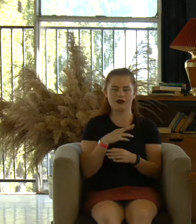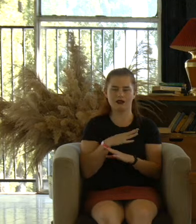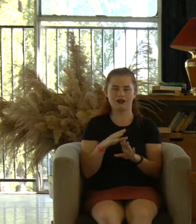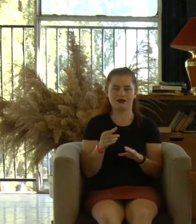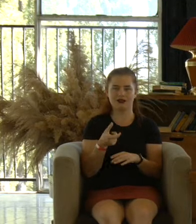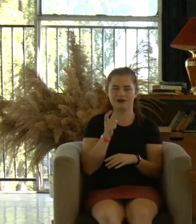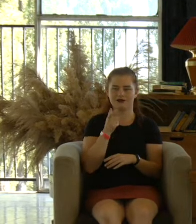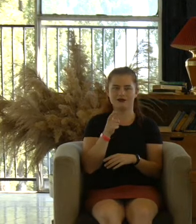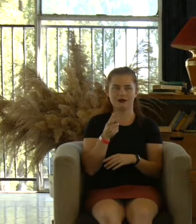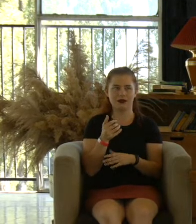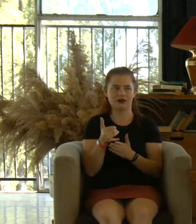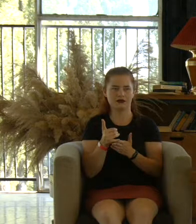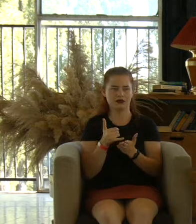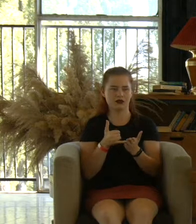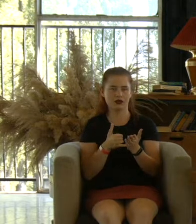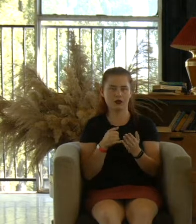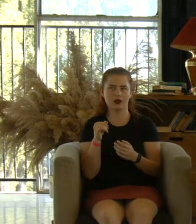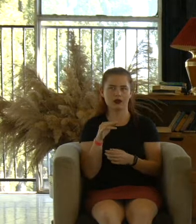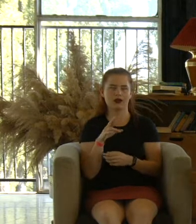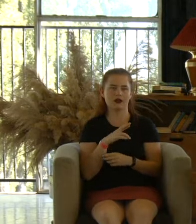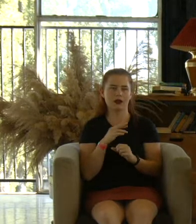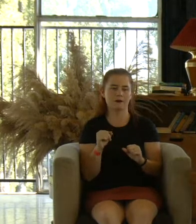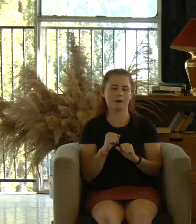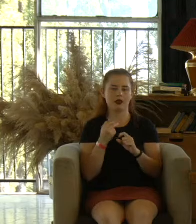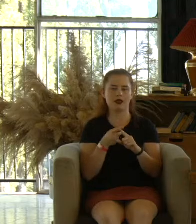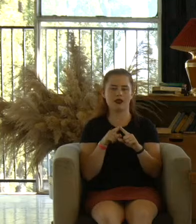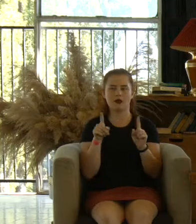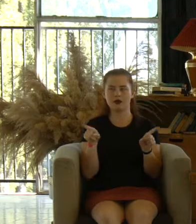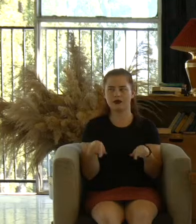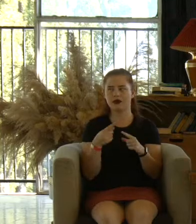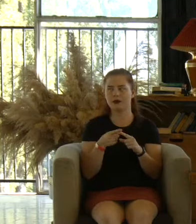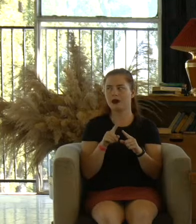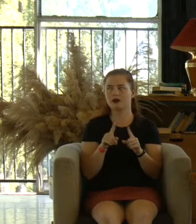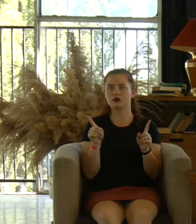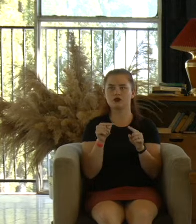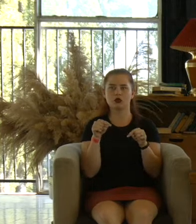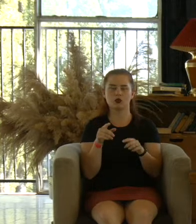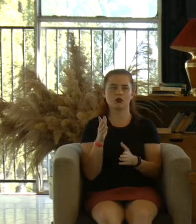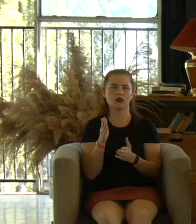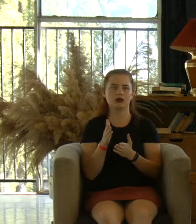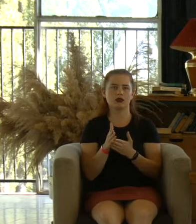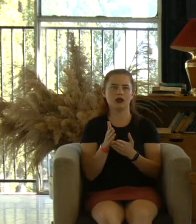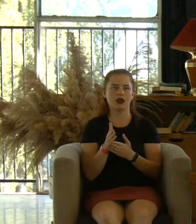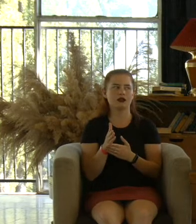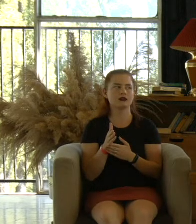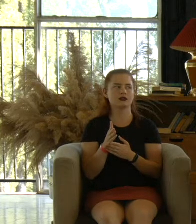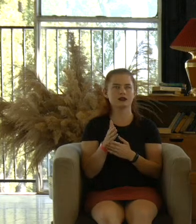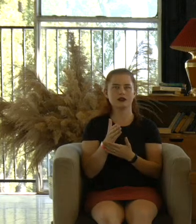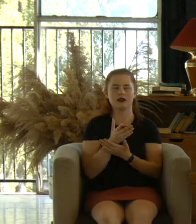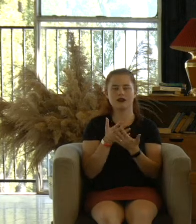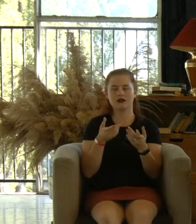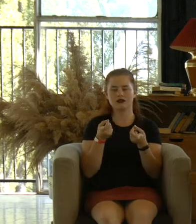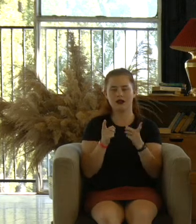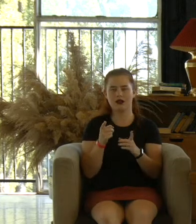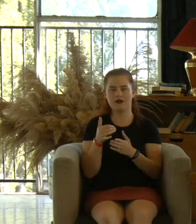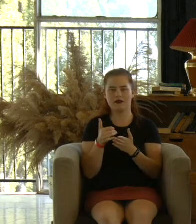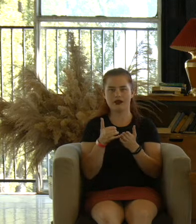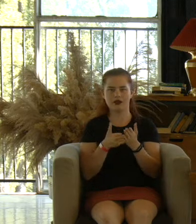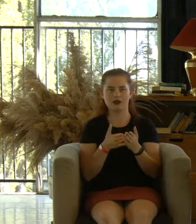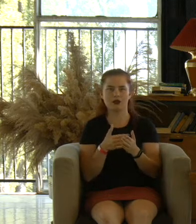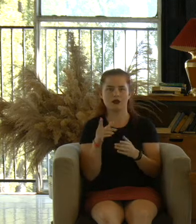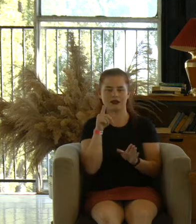вино. И я постарался это организовать, потому что здесь есть, конечно же, винный бар с натуральным вином, синичка,